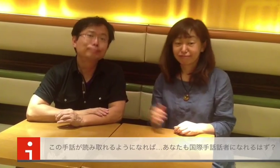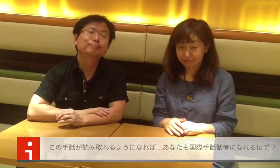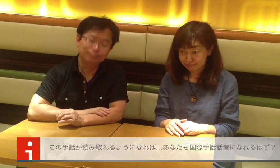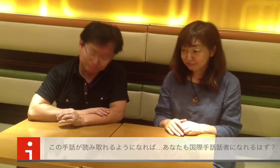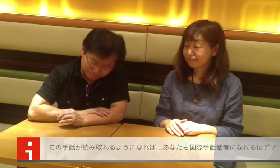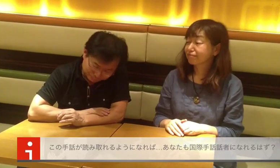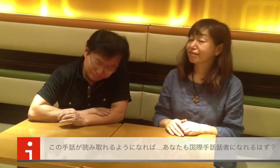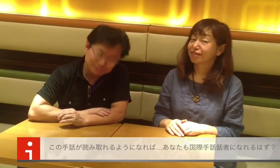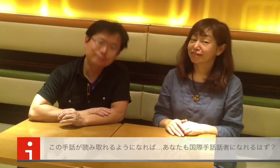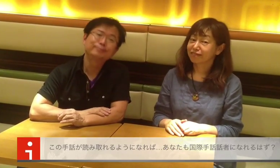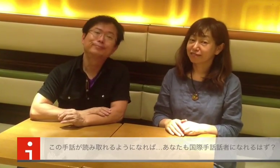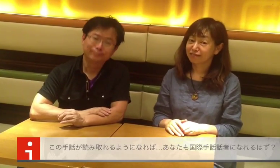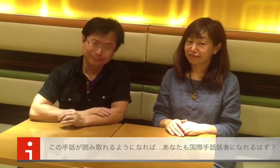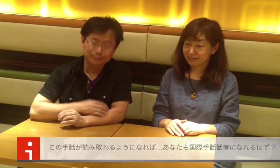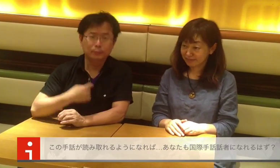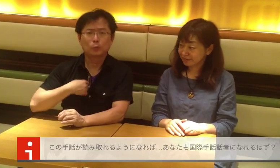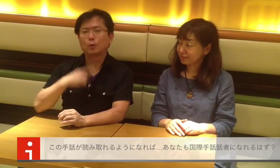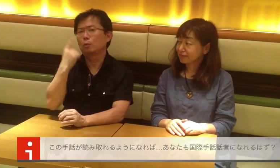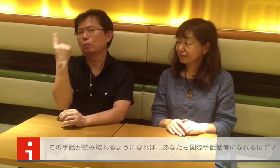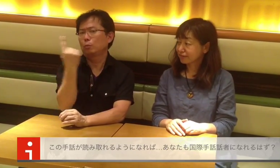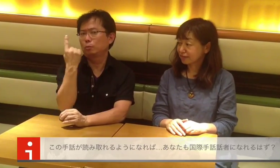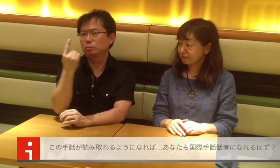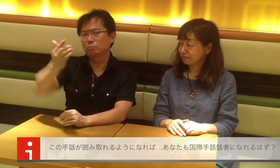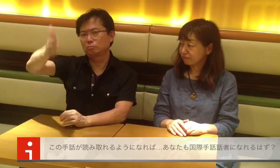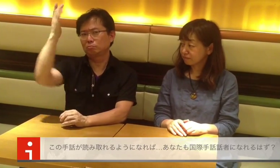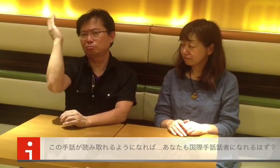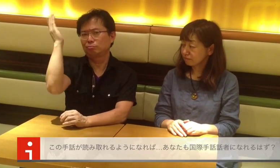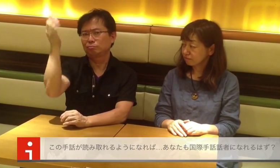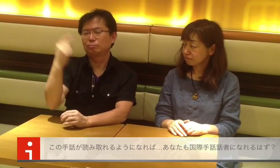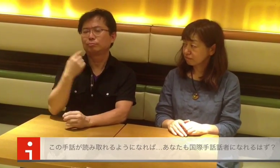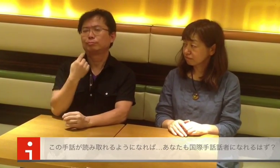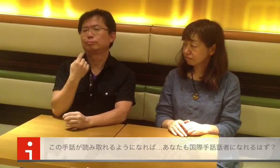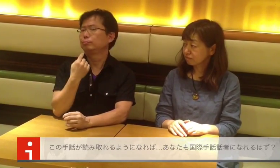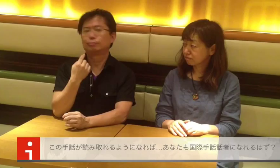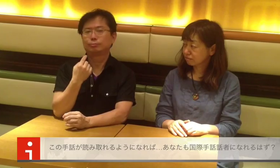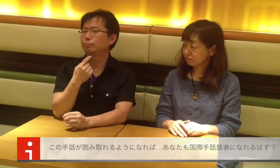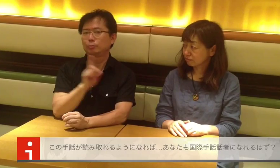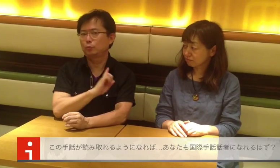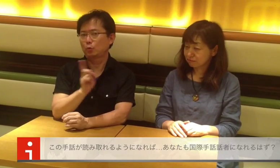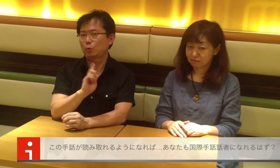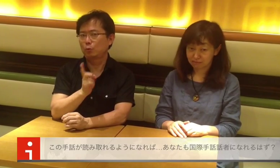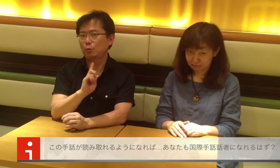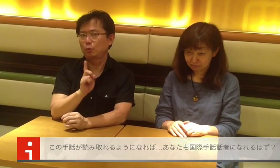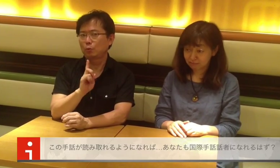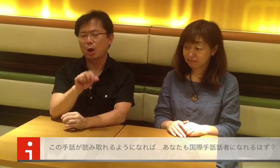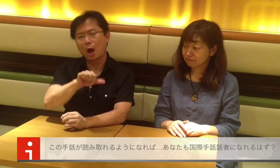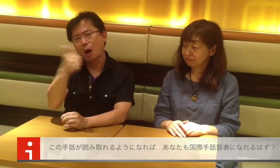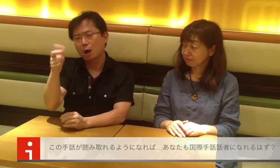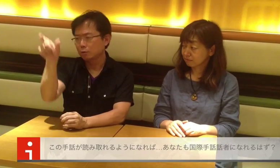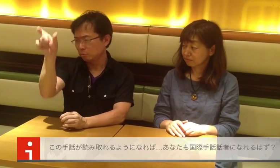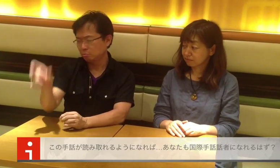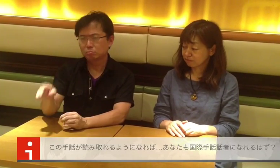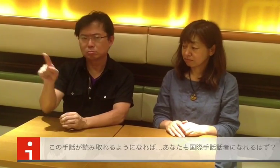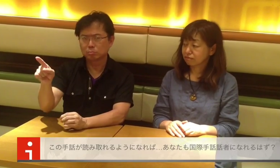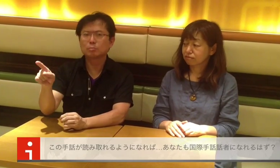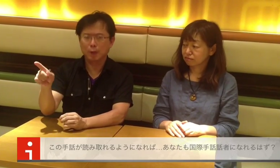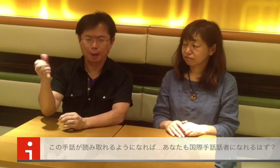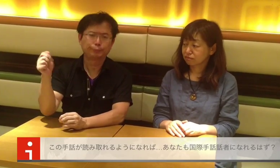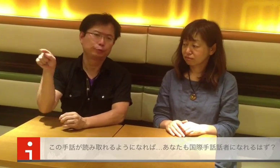何とかまでしゃべられたって金目のものないから。部屋が漁られたってね、なんでもこの写真高いじゃないかってなったら別だけ